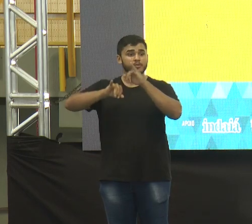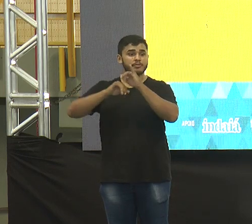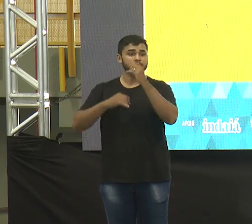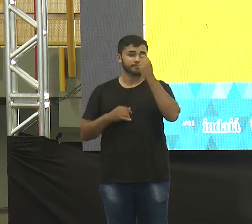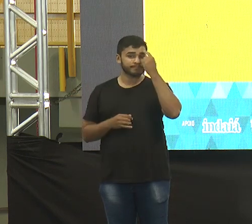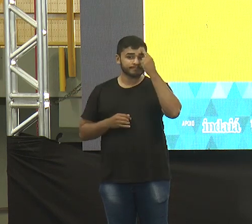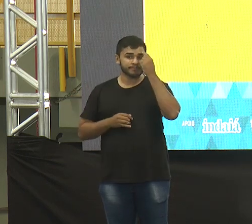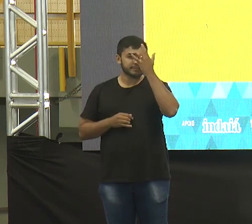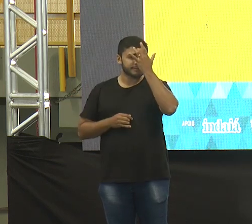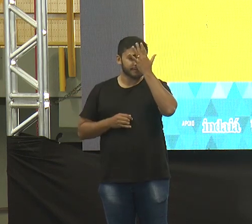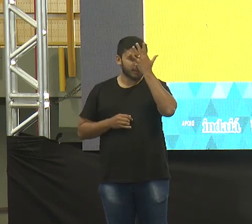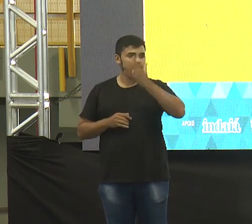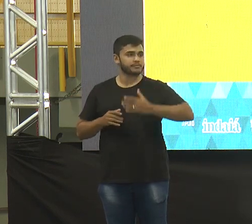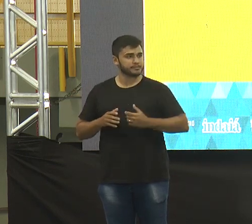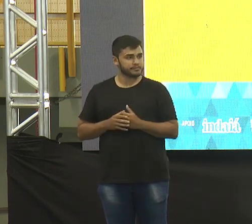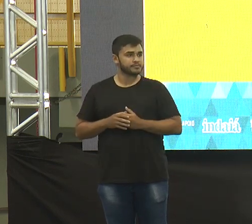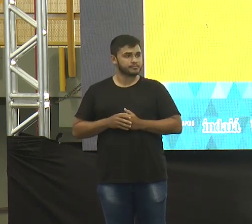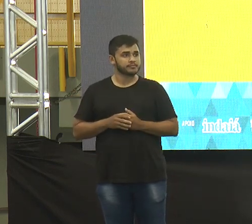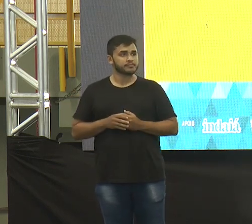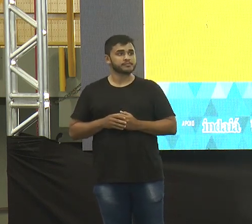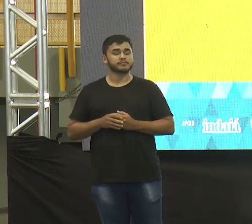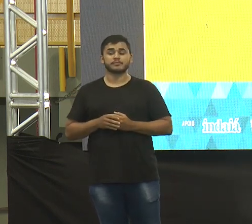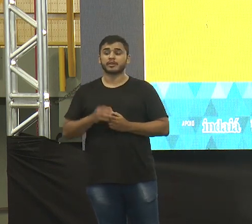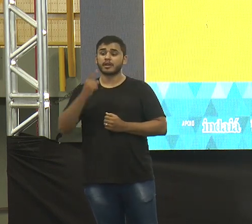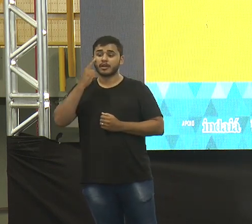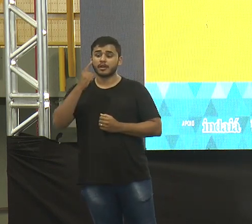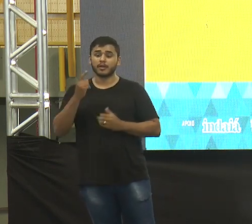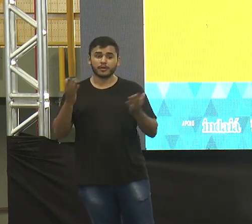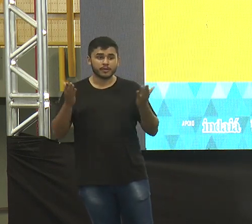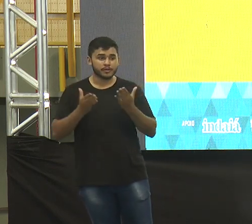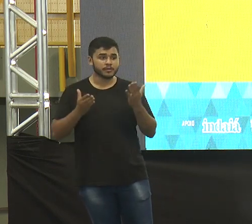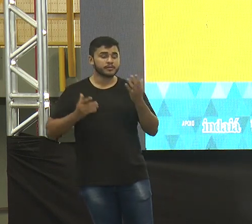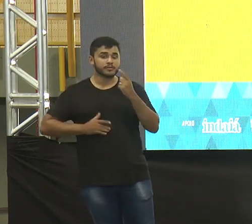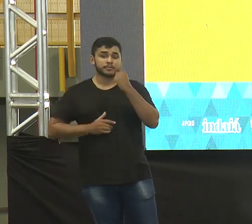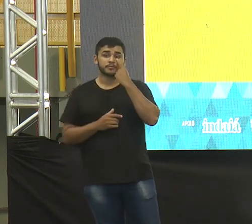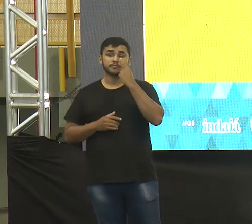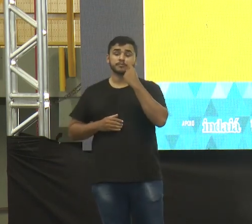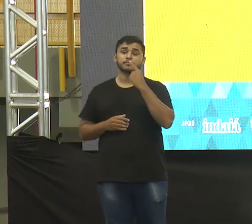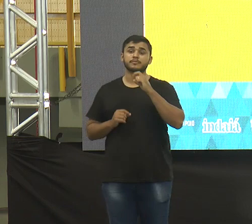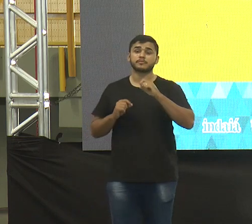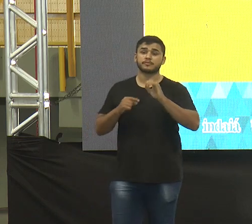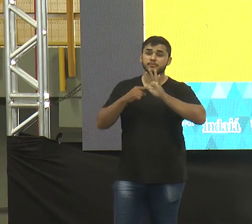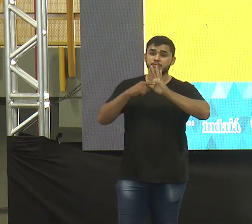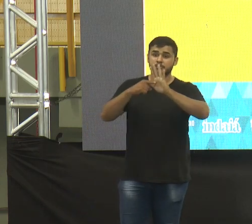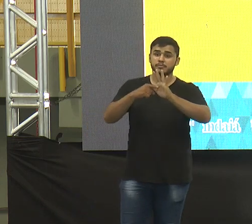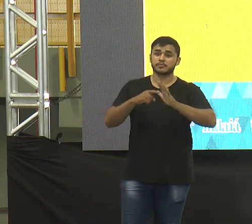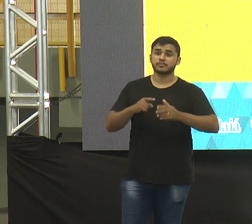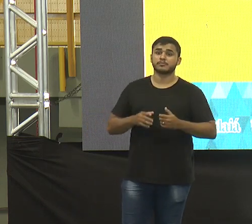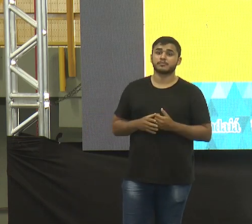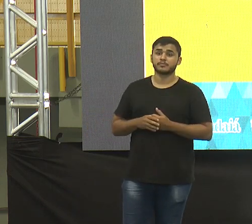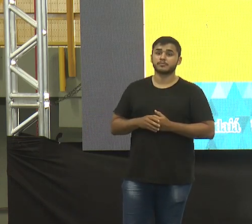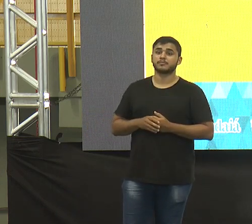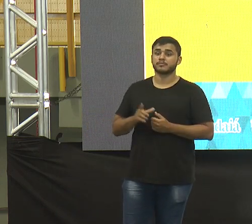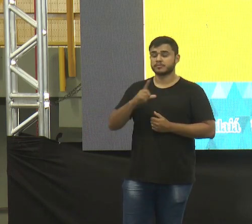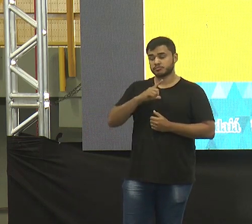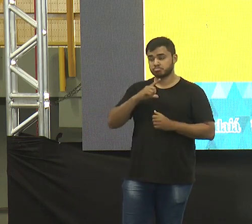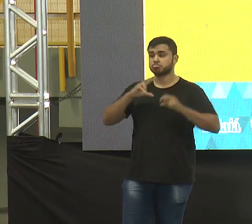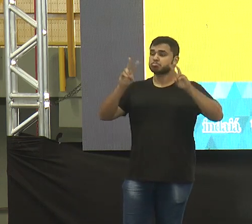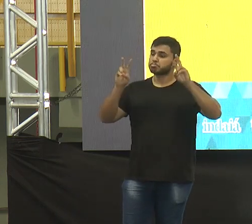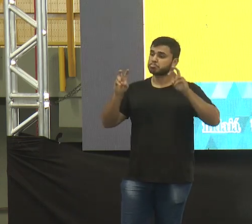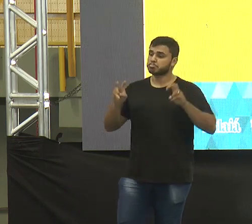um pouquinho mais fácil. A matéria que a gente vai ver hoje é a parte de termoquímica. É uma parte que envolve um pouquinho